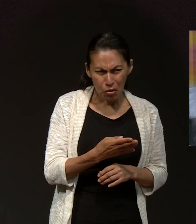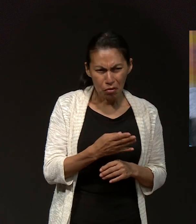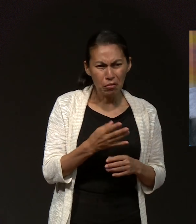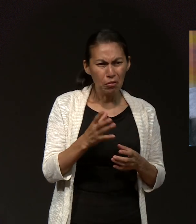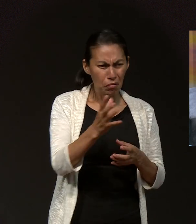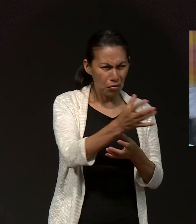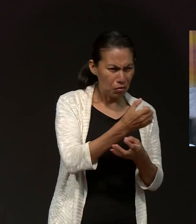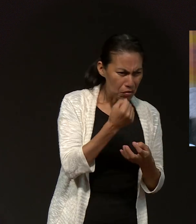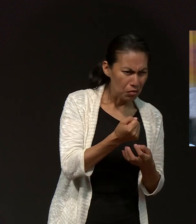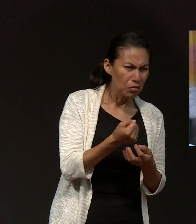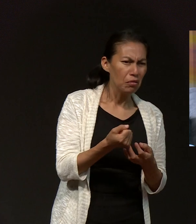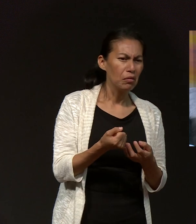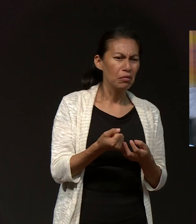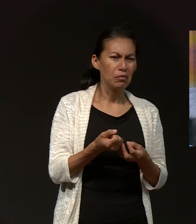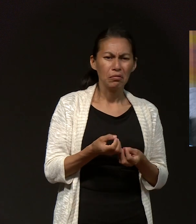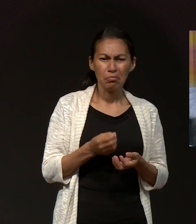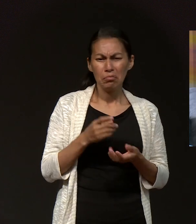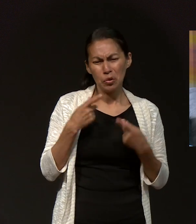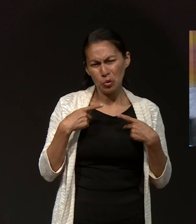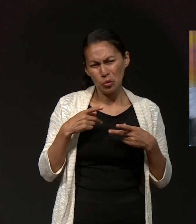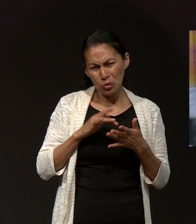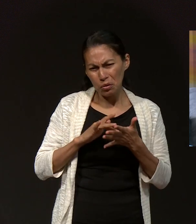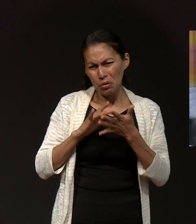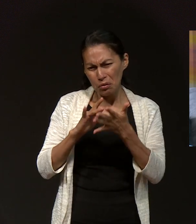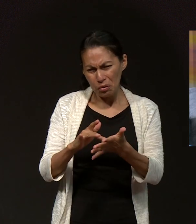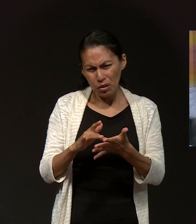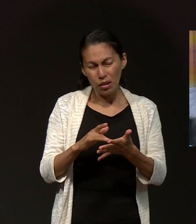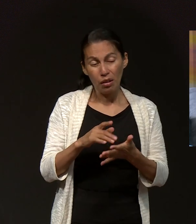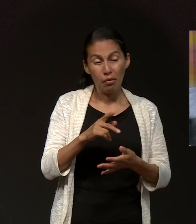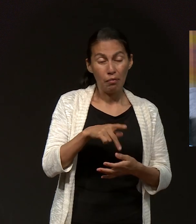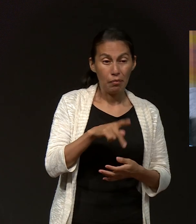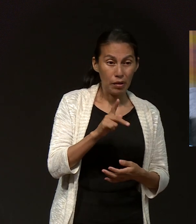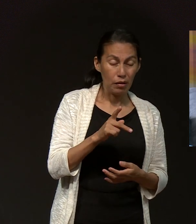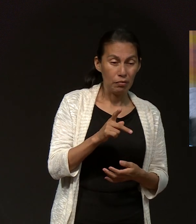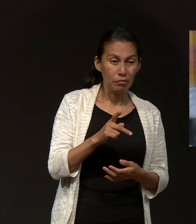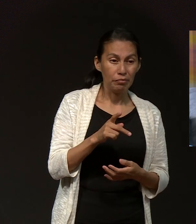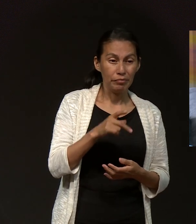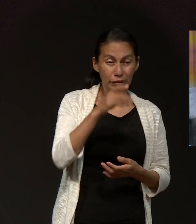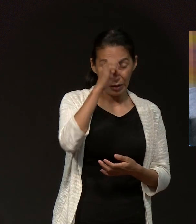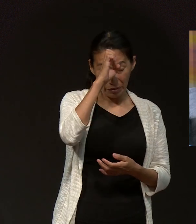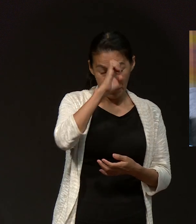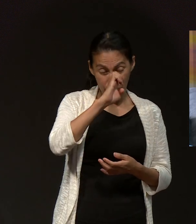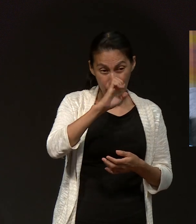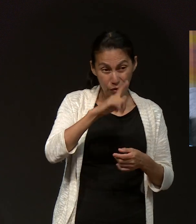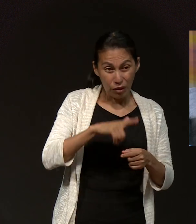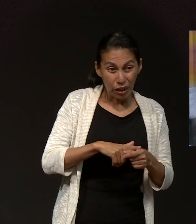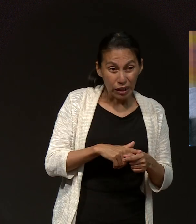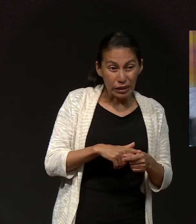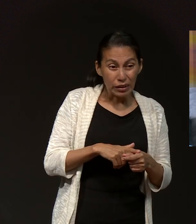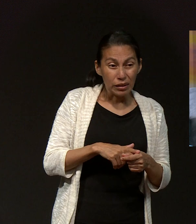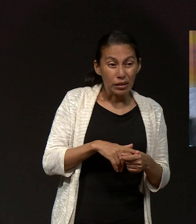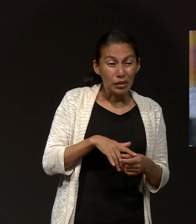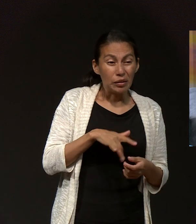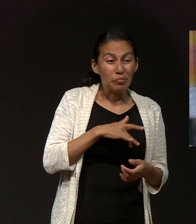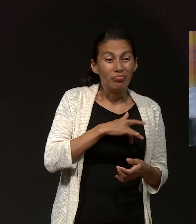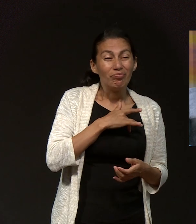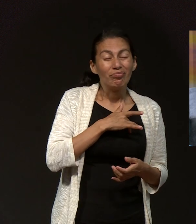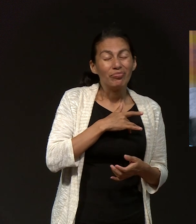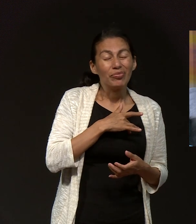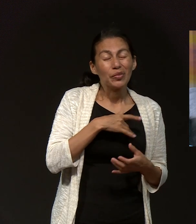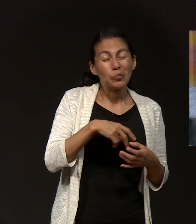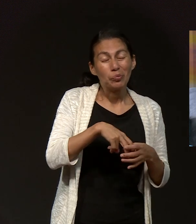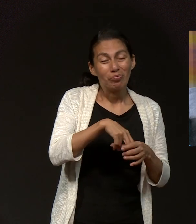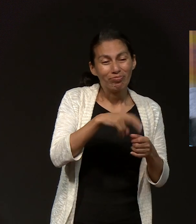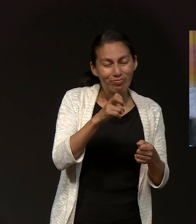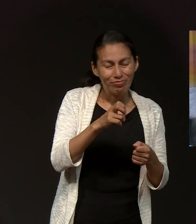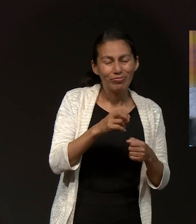Puede ser muy bueno filantrópicamente y ayudar a la gente, pero personalmente, espiritualmente, hay un vacío que en